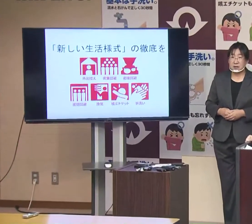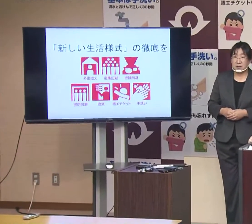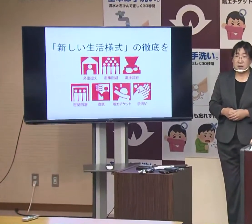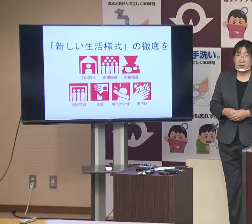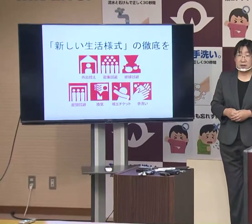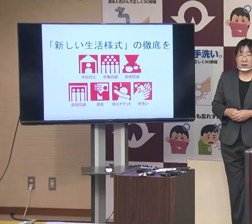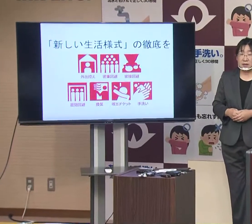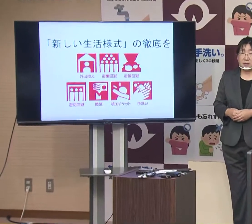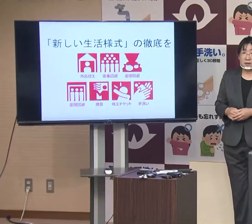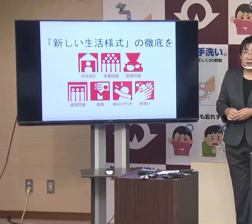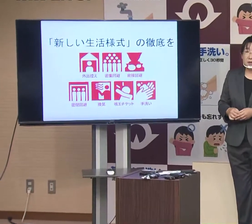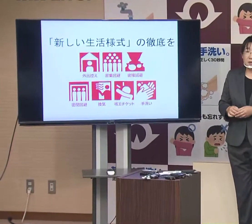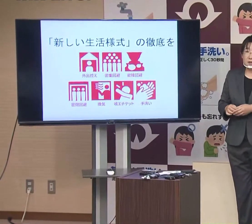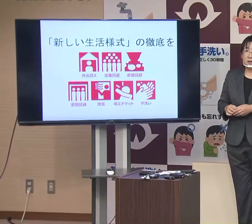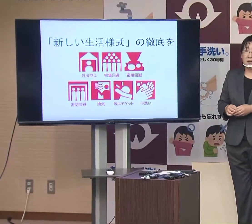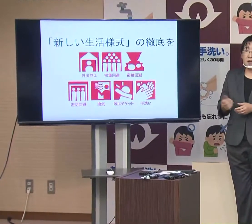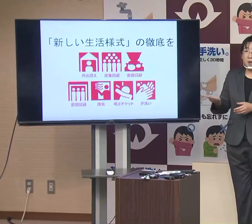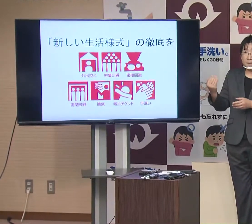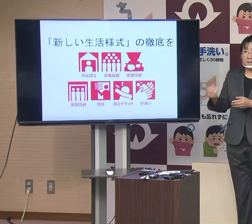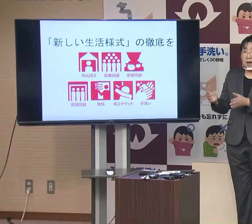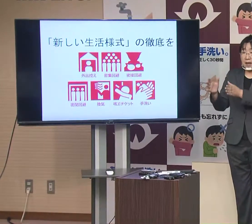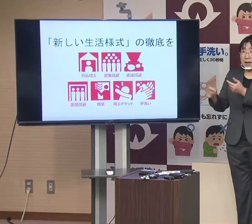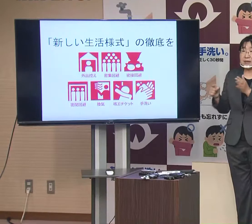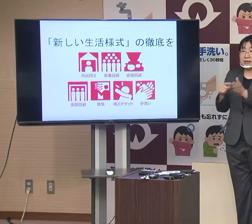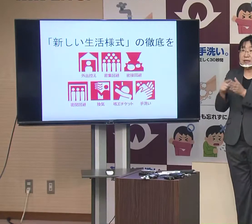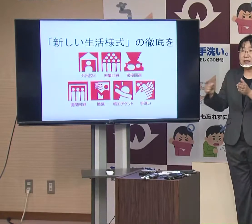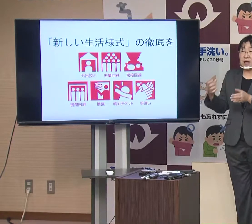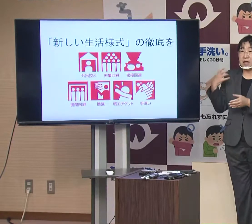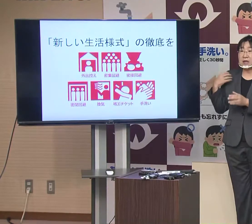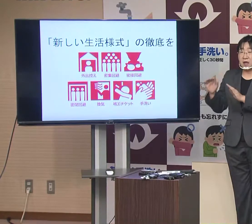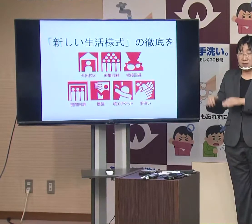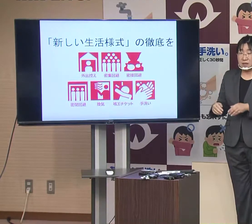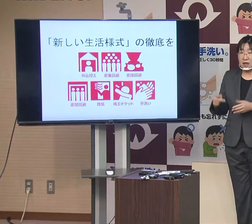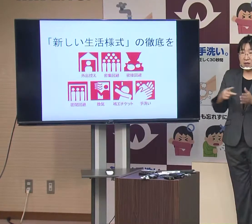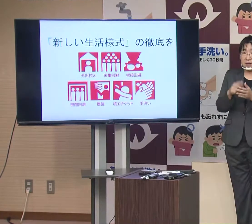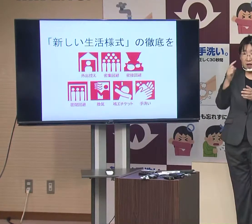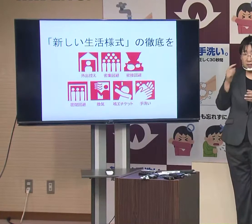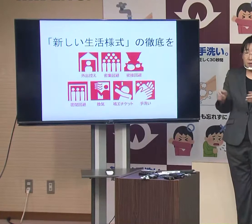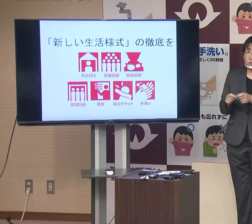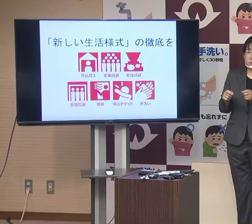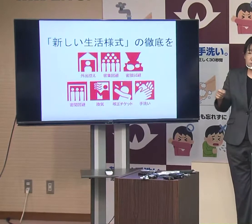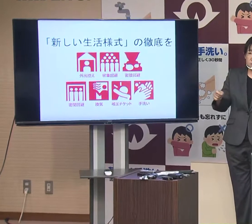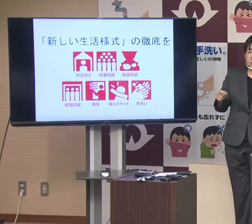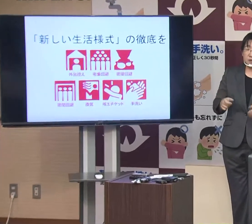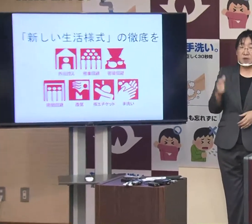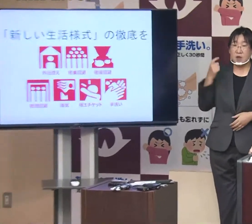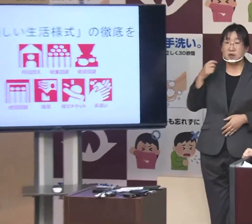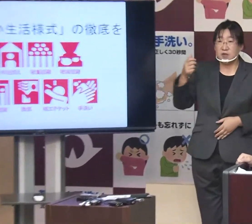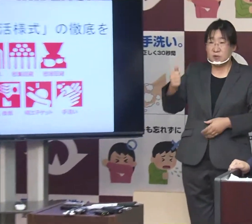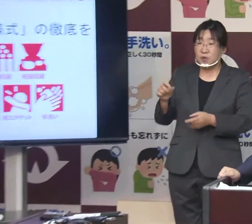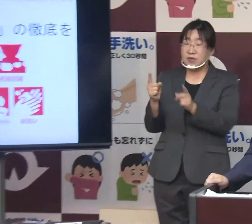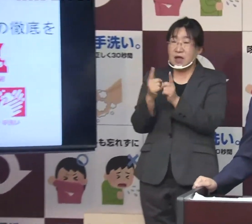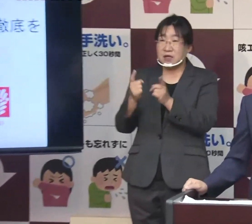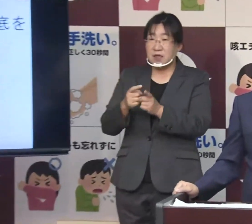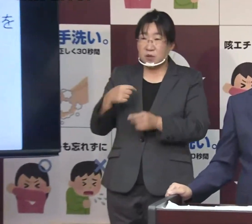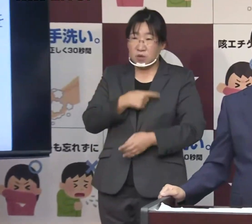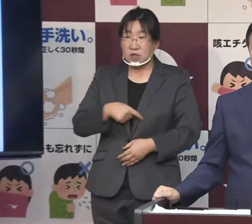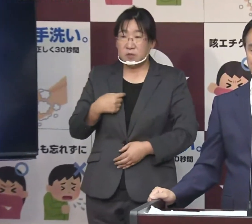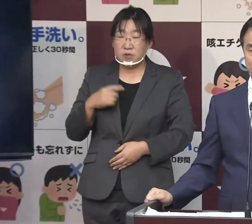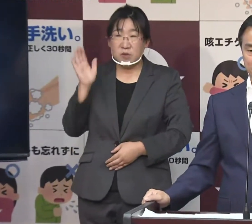一度連続でも最長ということで、知事のお気持ちというか、総理への思いというか、お聞かせいただきたいと思います。